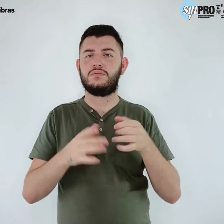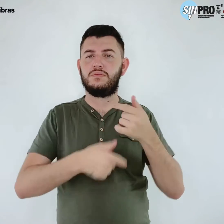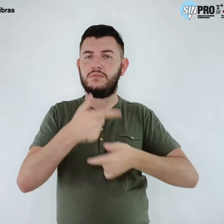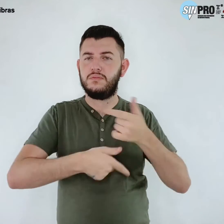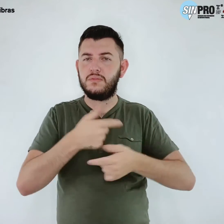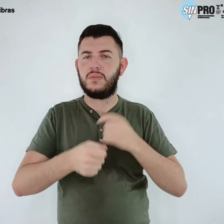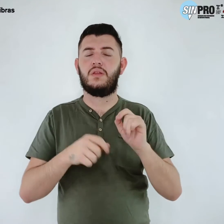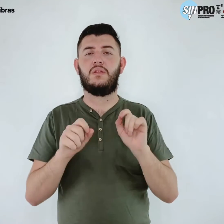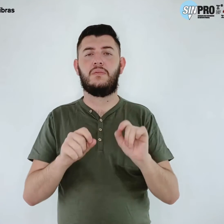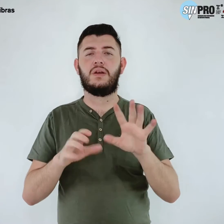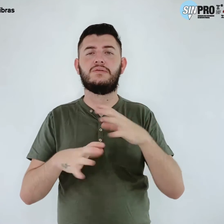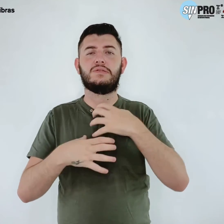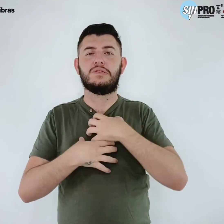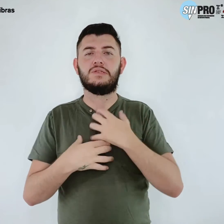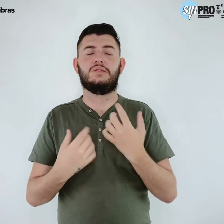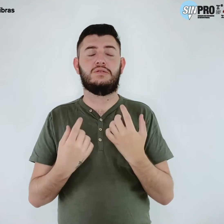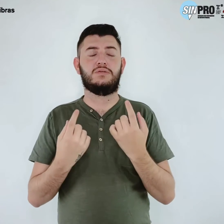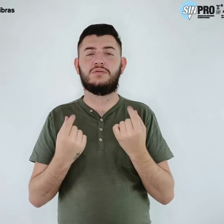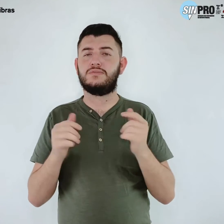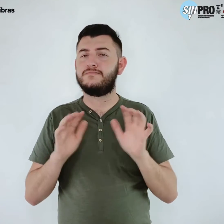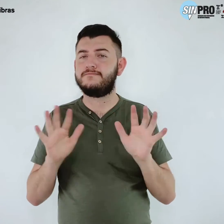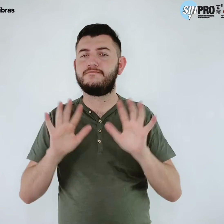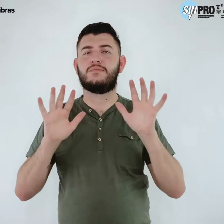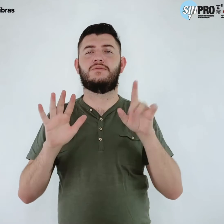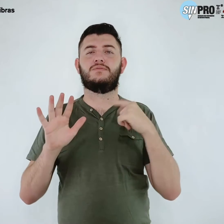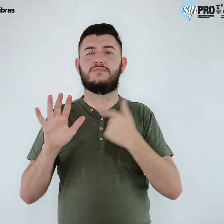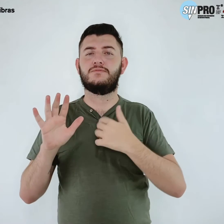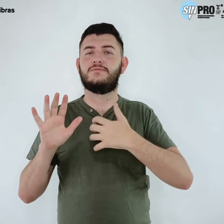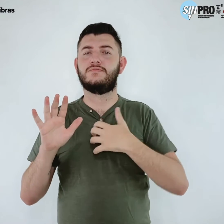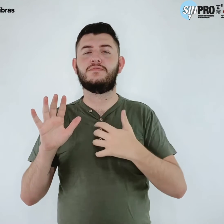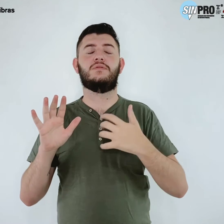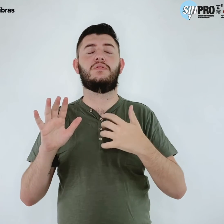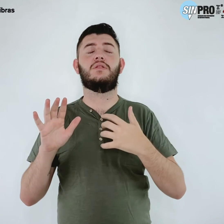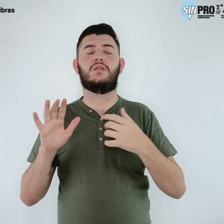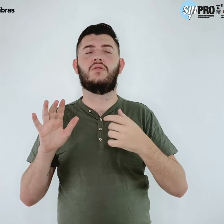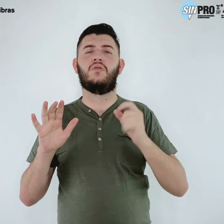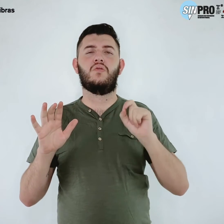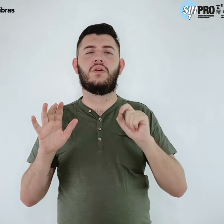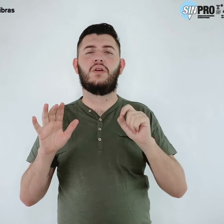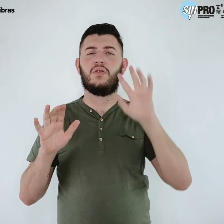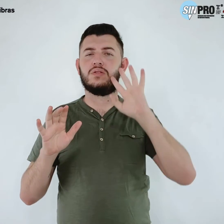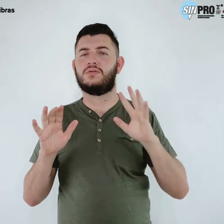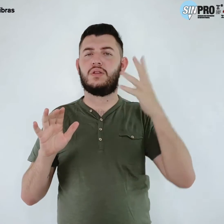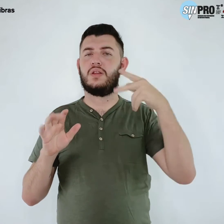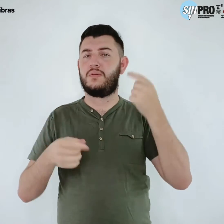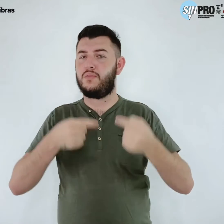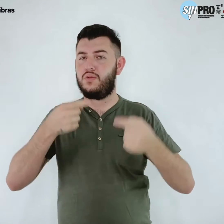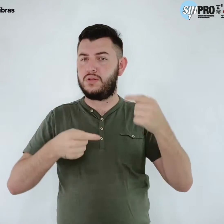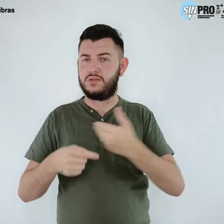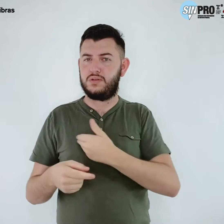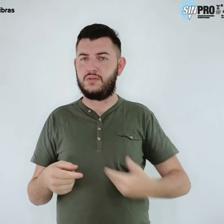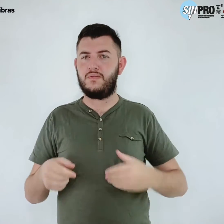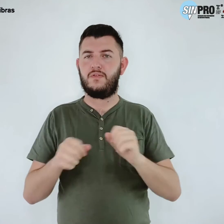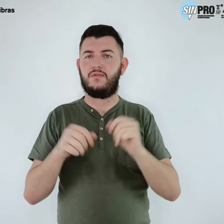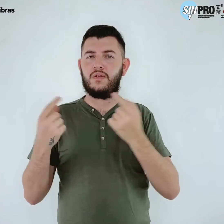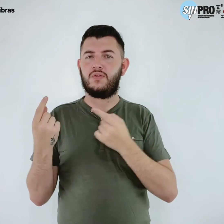nossa categoria. Estamos sentindo na pele e pagando o preço da política cruel que este